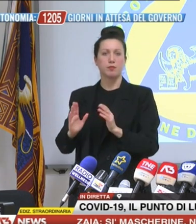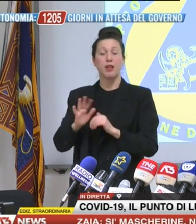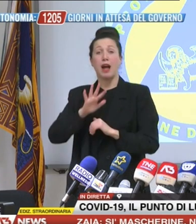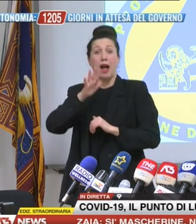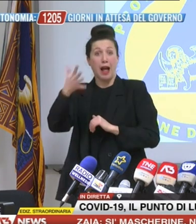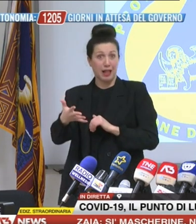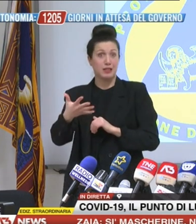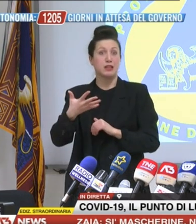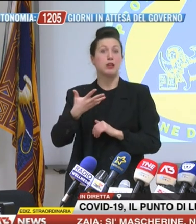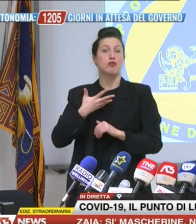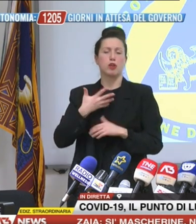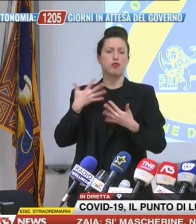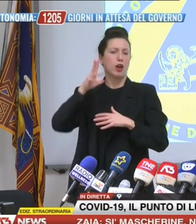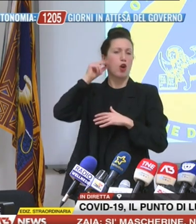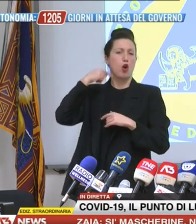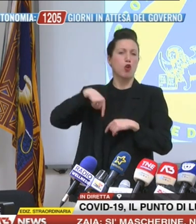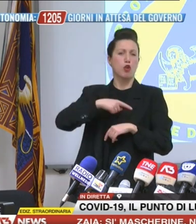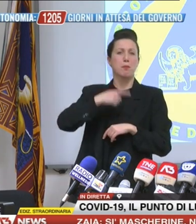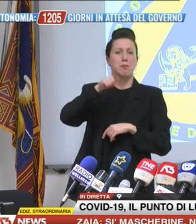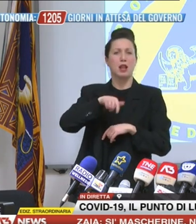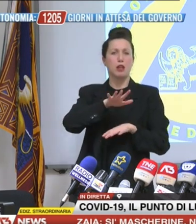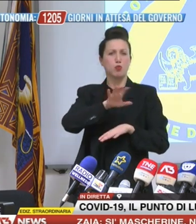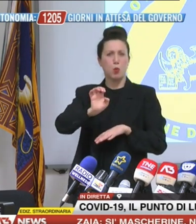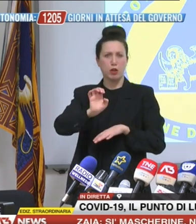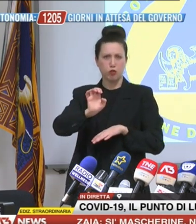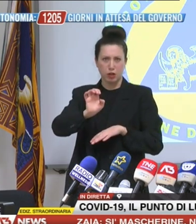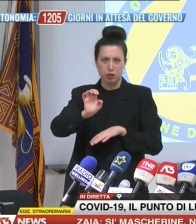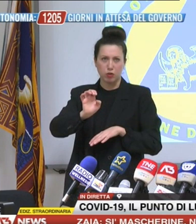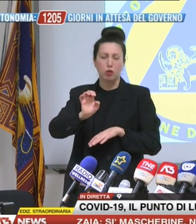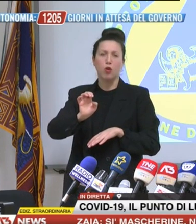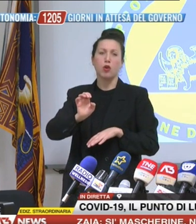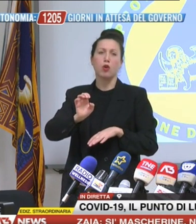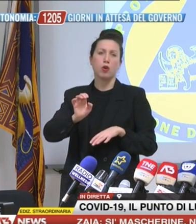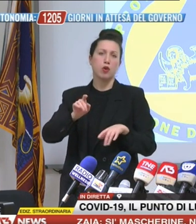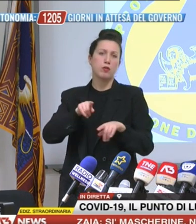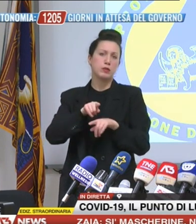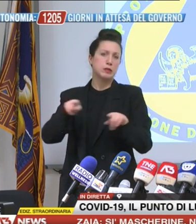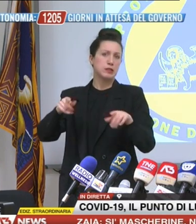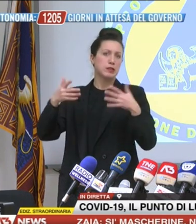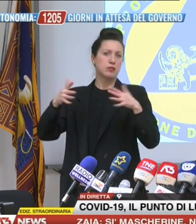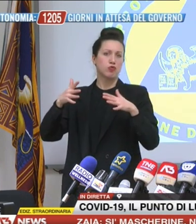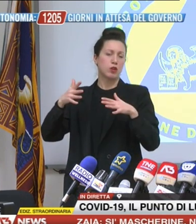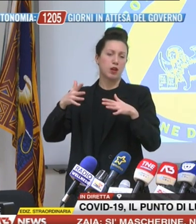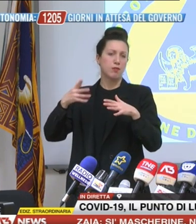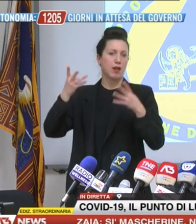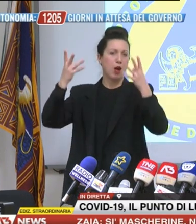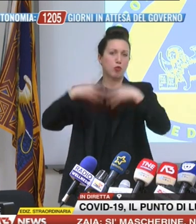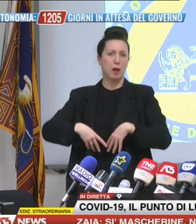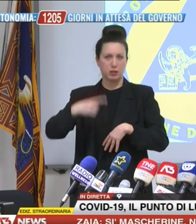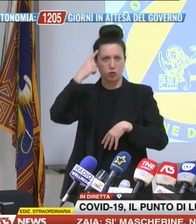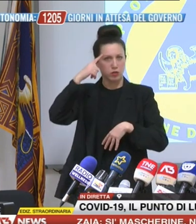circa 1500 mi sembra, quelli invece abbiamo già il nominativo, quindi direttamente si andrà a fare la vaccinazione a